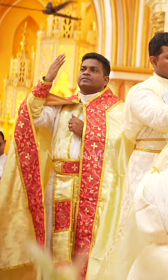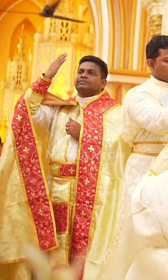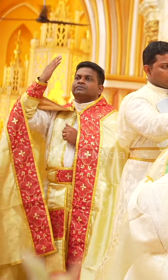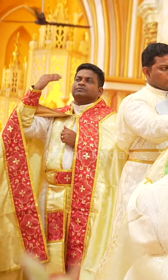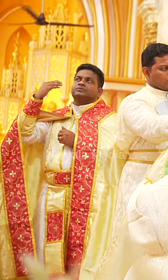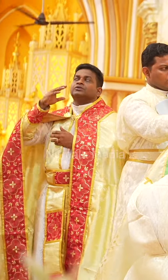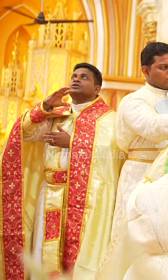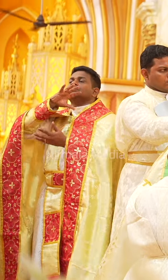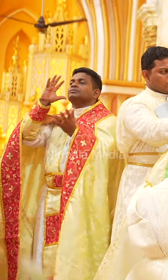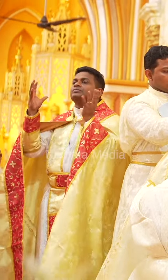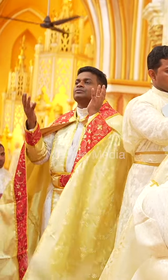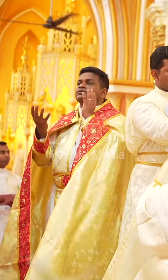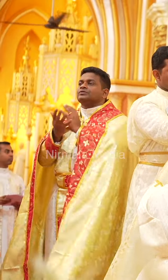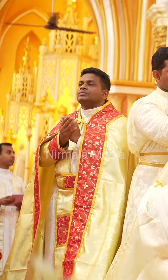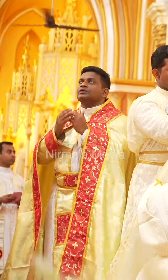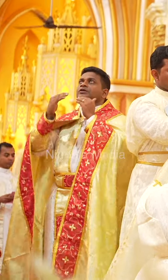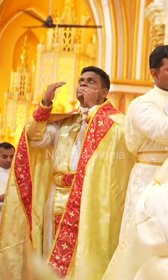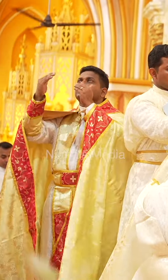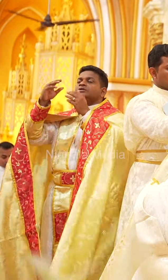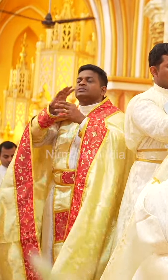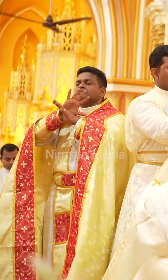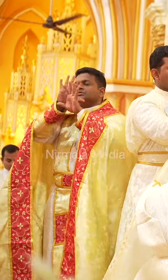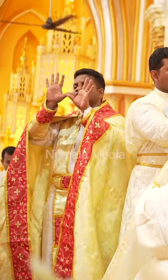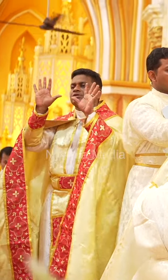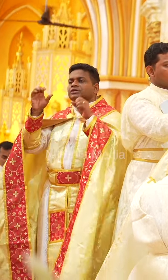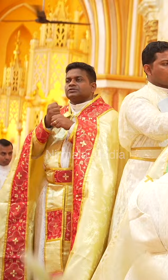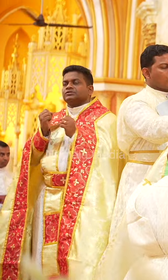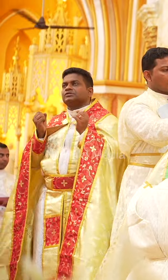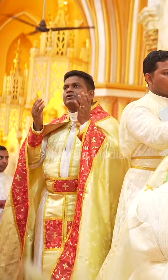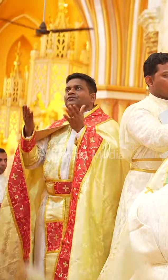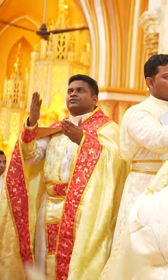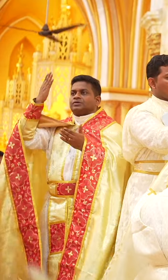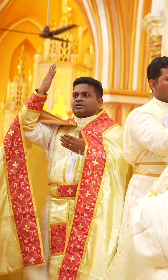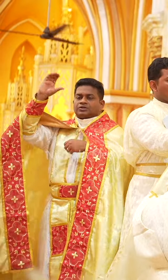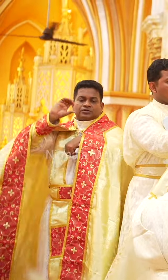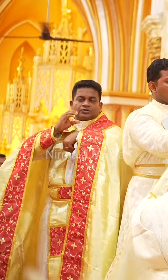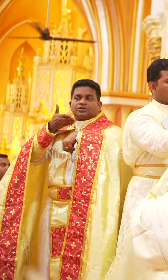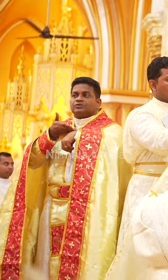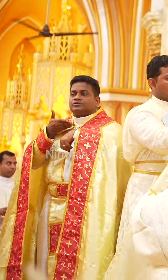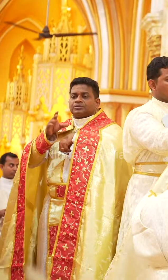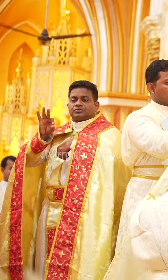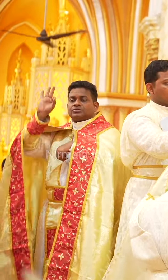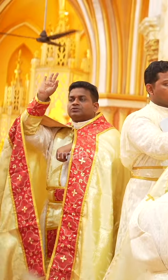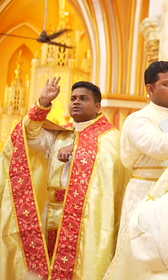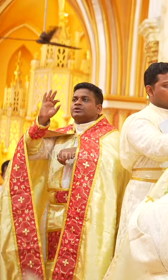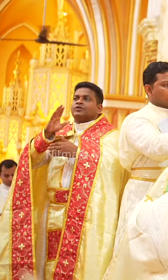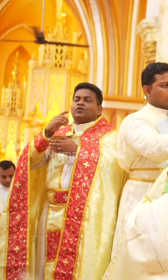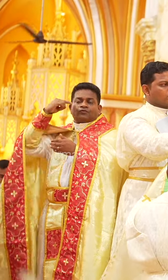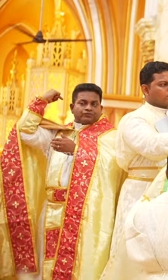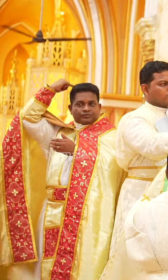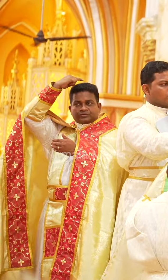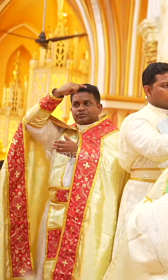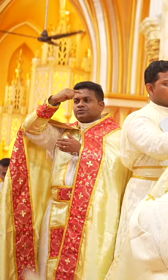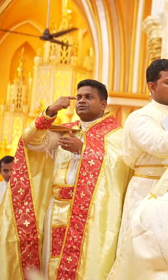ആകാശത്തിൻ്റെയും ഭൂമിയുടെയും അവയുടെ സകലത്തിൻ്റെയും സൃഷ്ടാവേ, അങ്ങ് തിരുസഭയെ തിരഞ്ഞെടുക്കുകയും വിശുദ്ധരുടെ